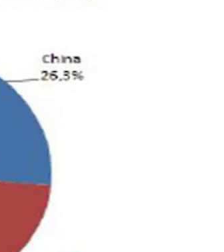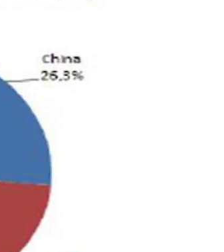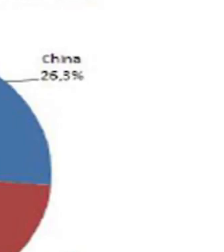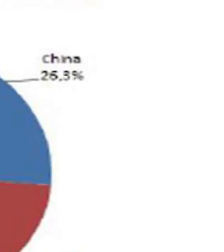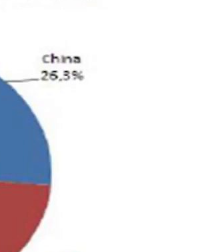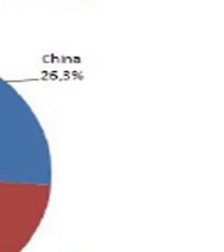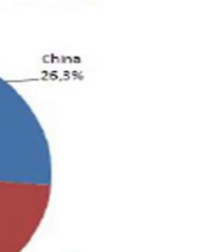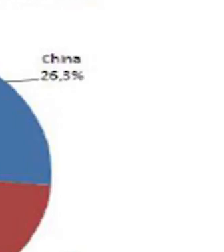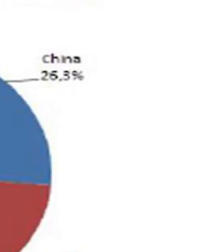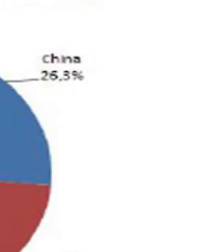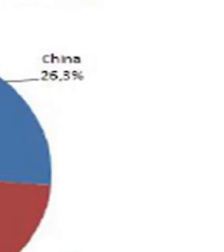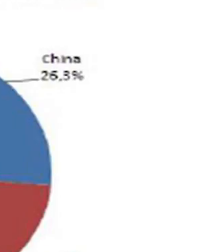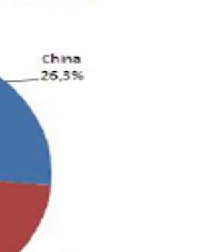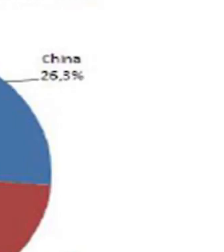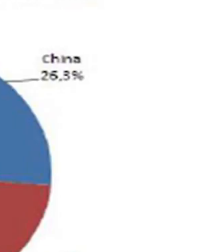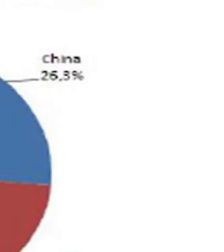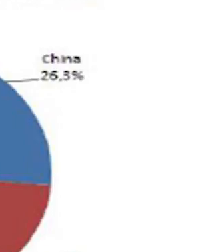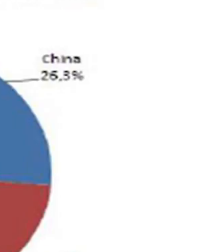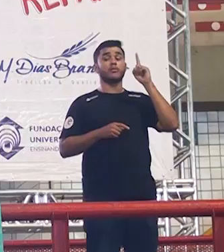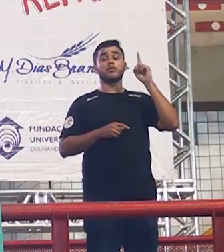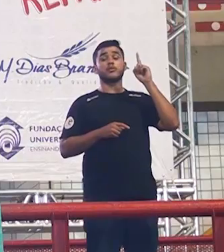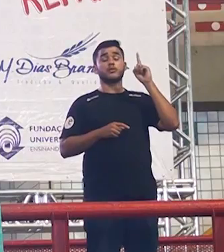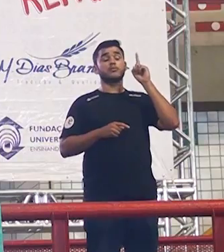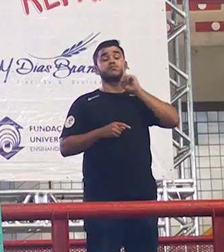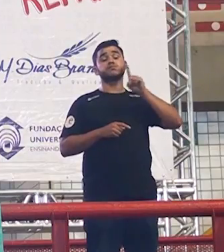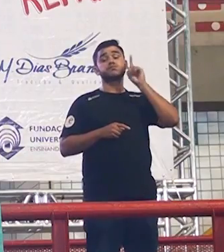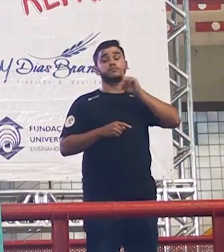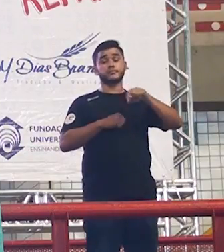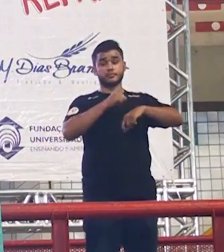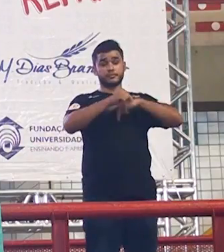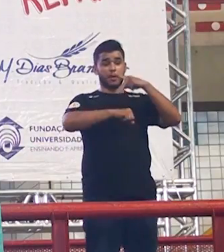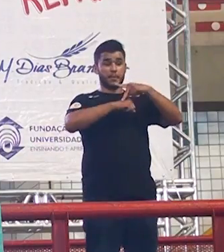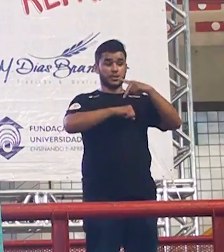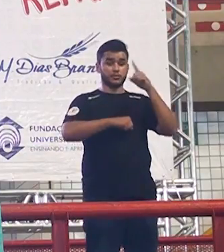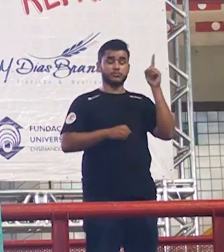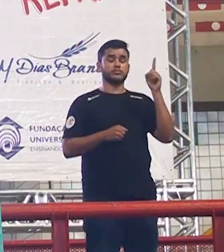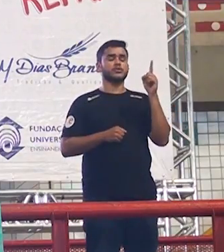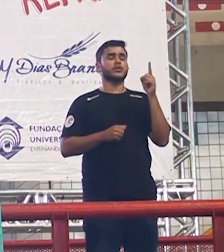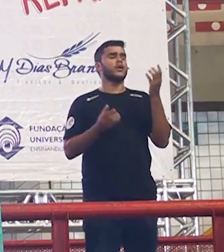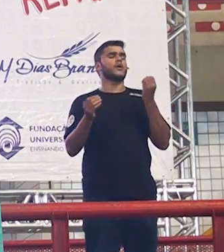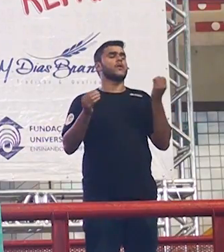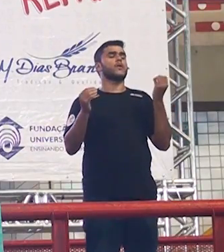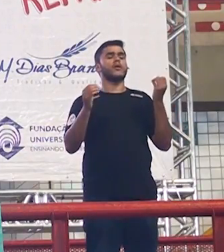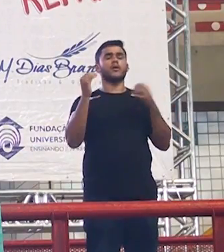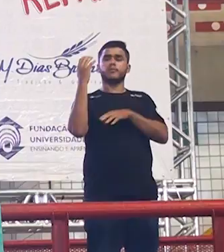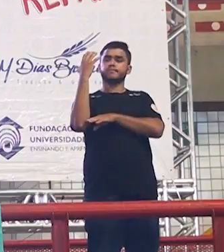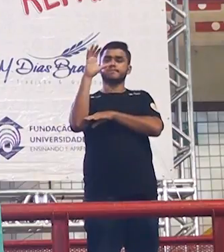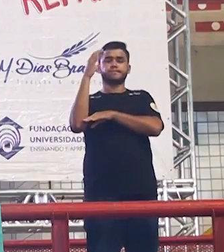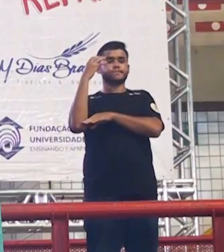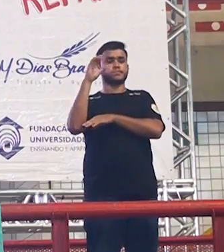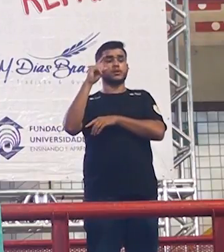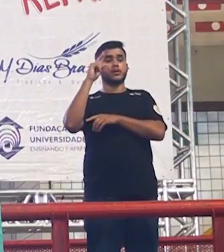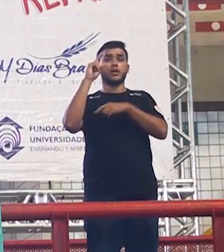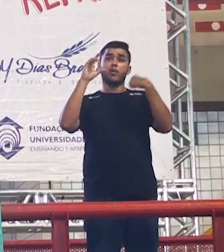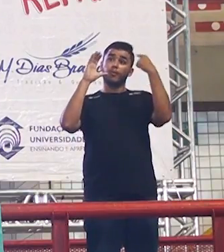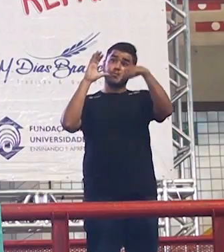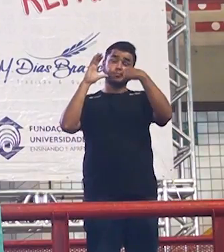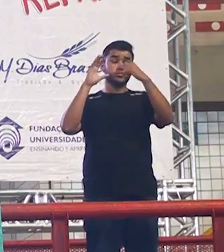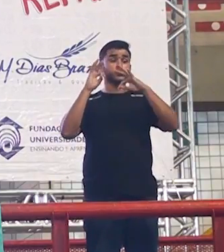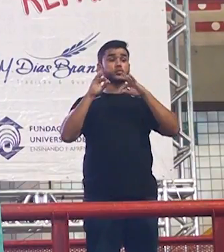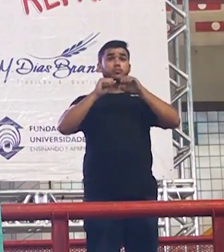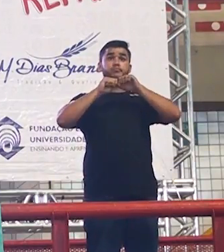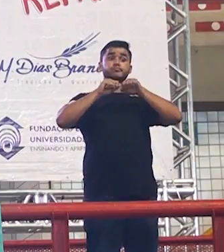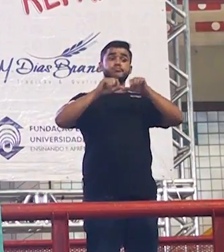Estados Unidos. E aí você tem a distribuição. Sabe qual é o percentual de produção de energia eólica do Brasil no